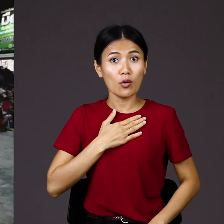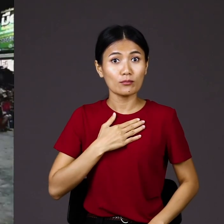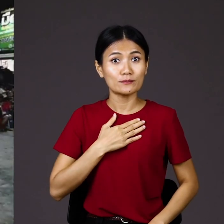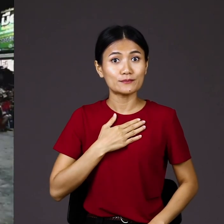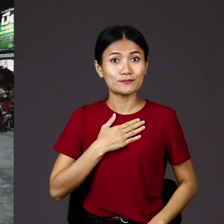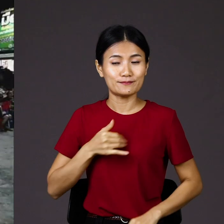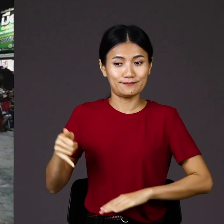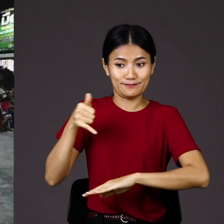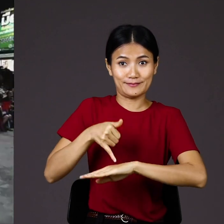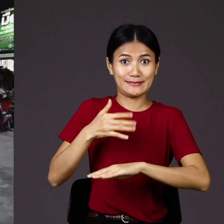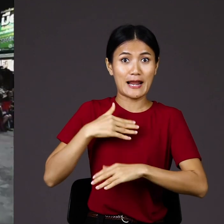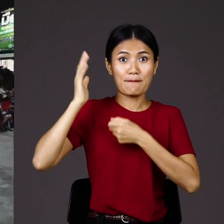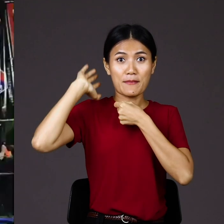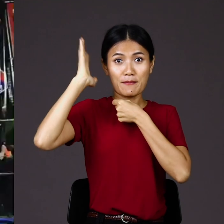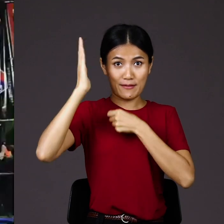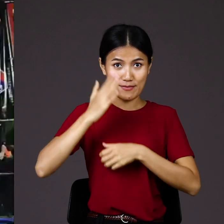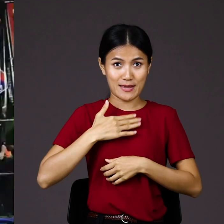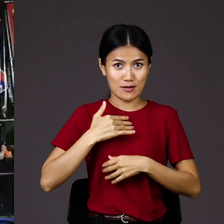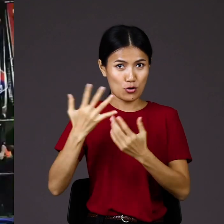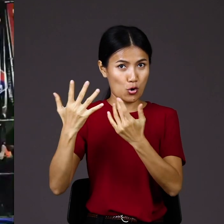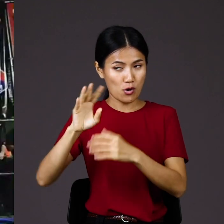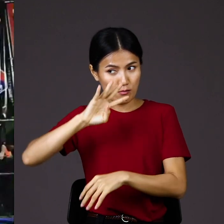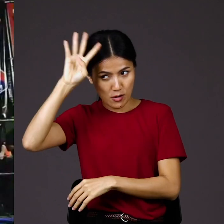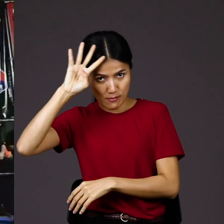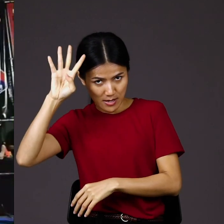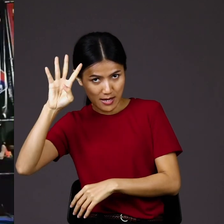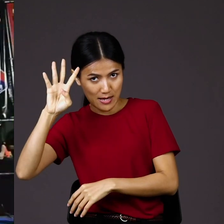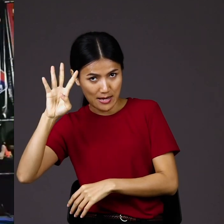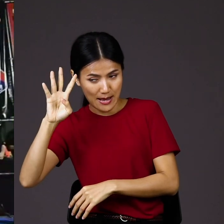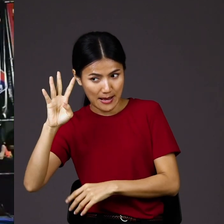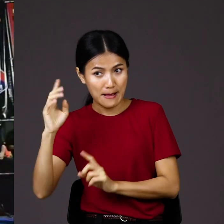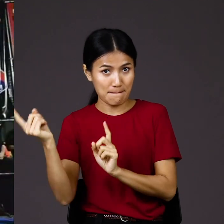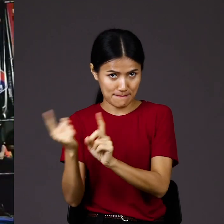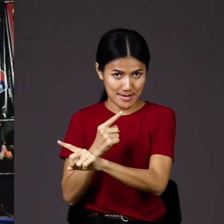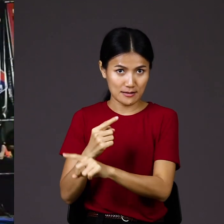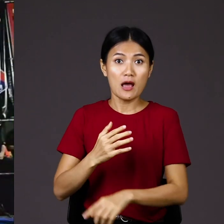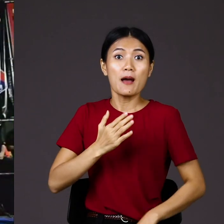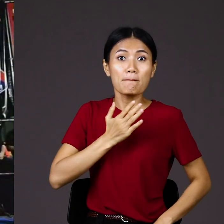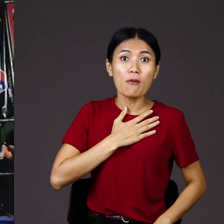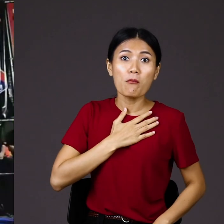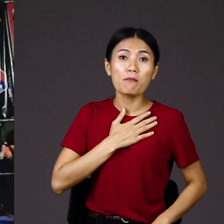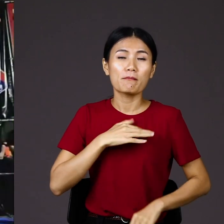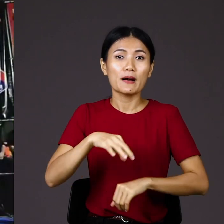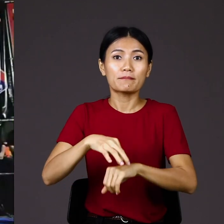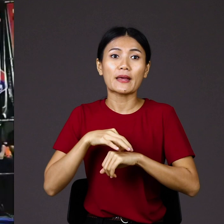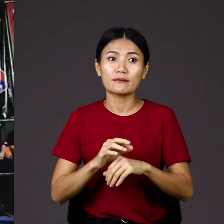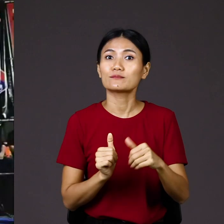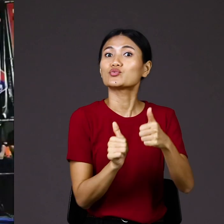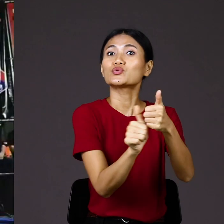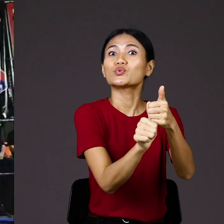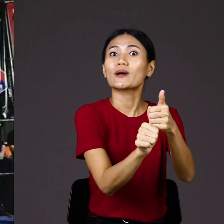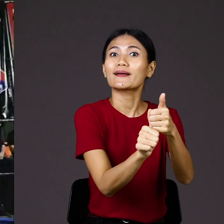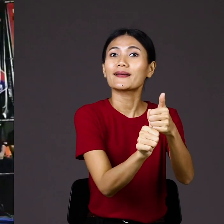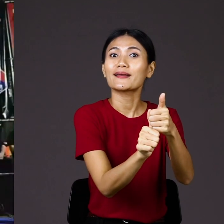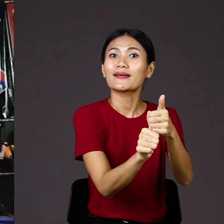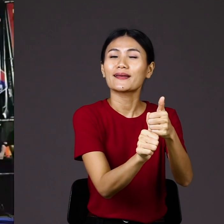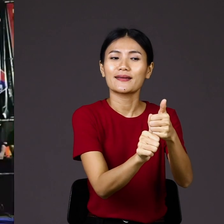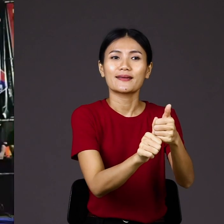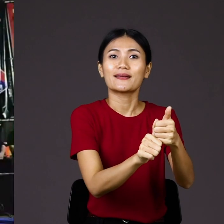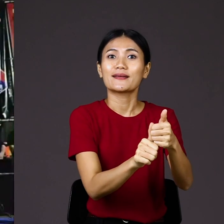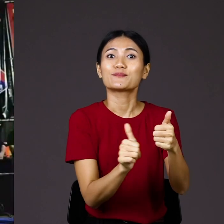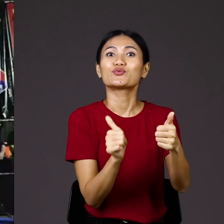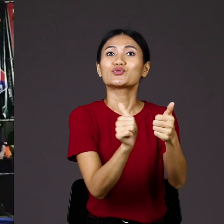ผมมายืนปราศรัยอยู่ตรงนี้แล้วเดี๋ยวธนาธรจะปราศรัยต่อจากผมผมเป็นแค่ผู้ช่วยหา